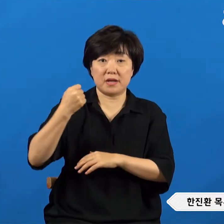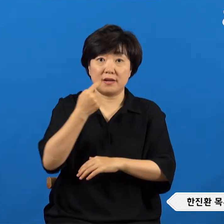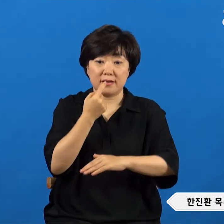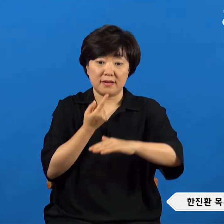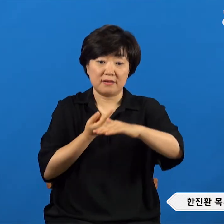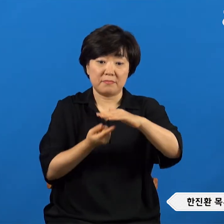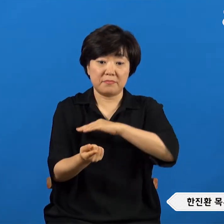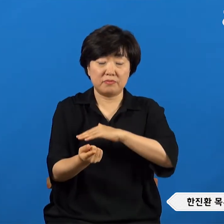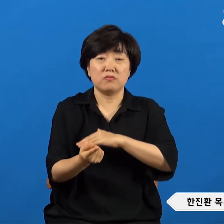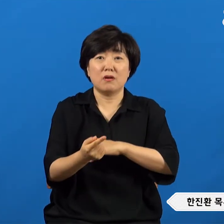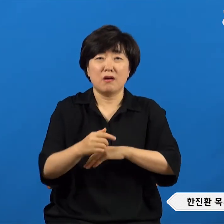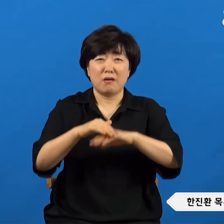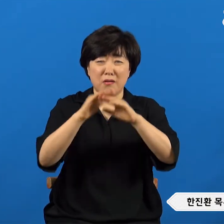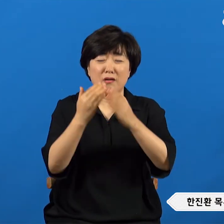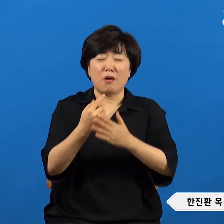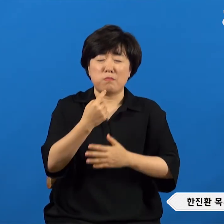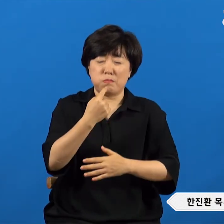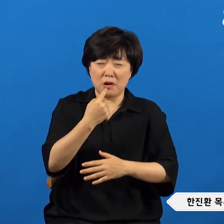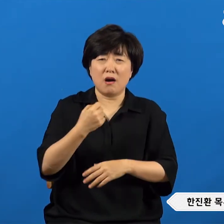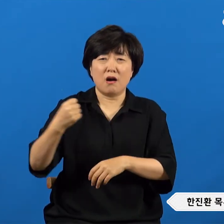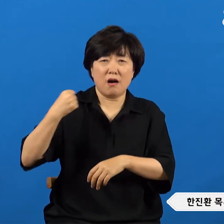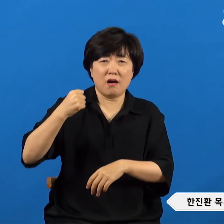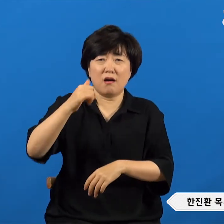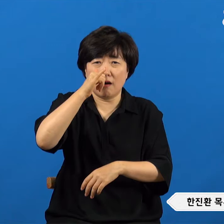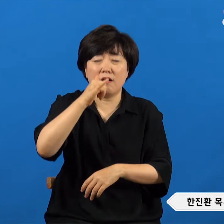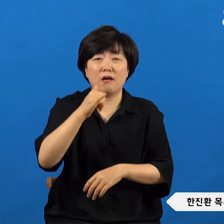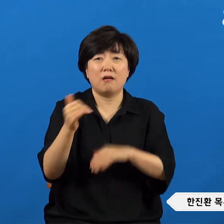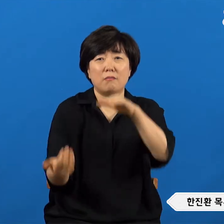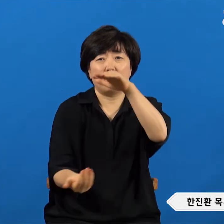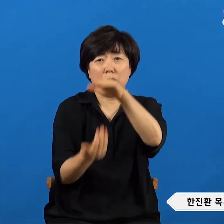없는 무소불위의 권력자 아닙니까?